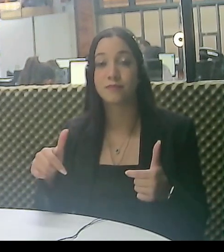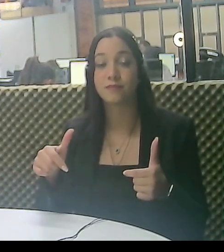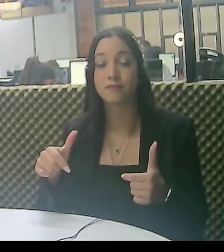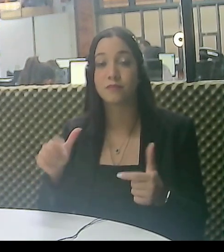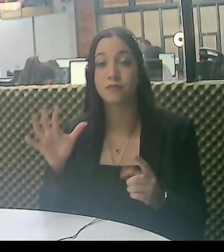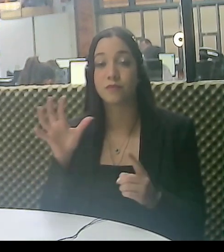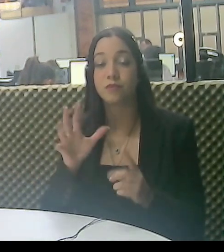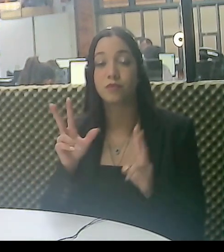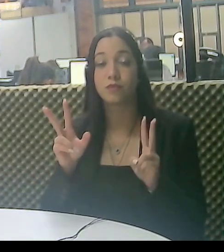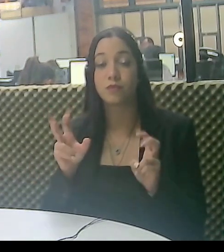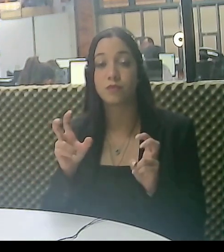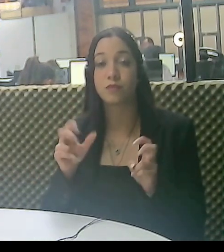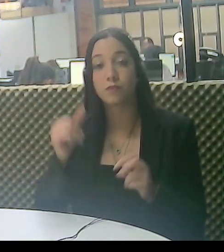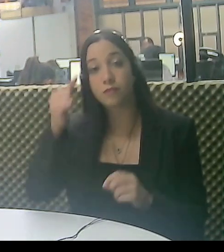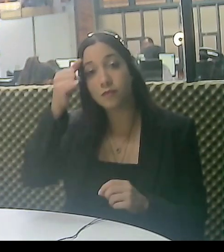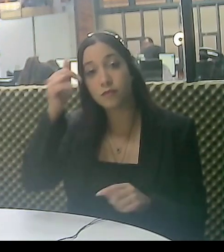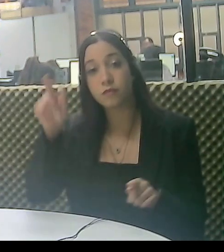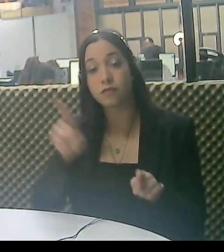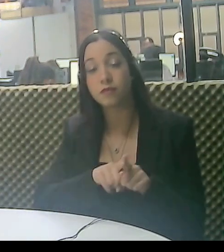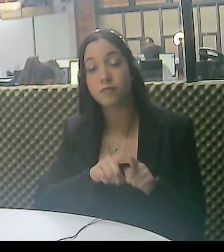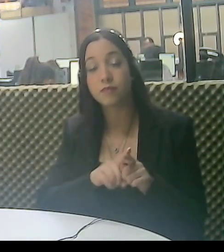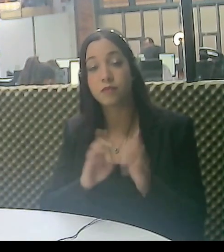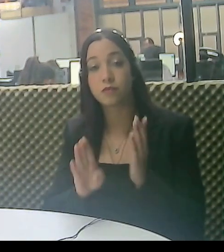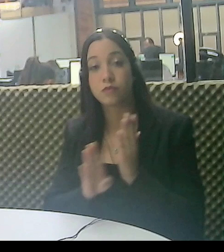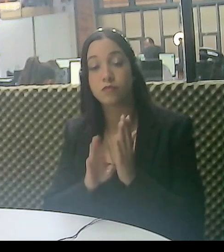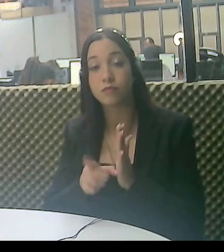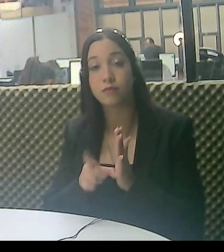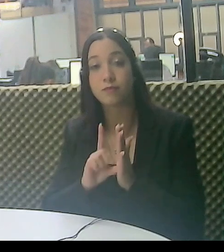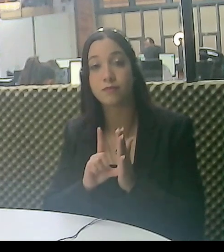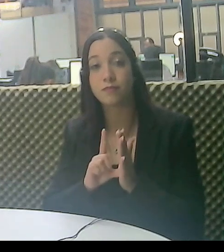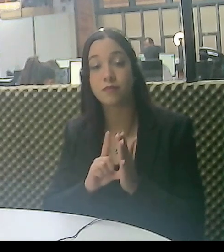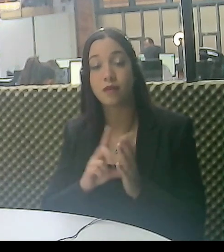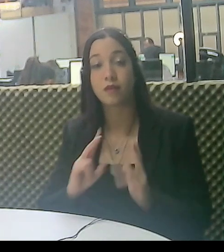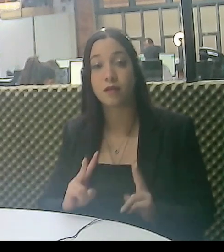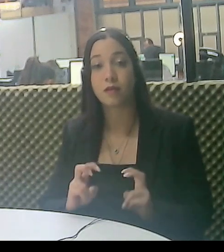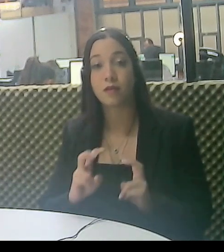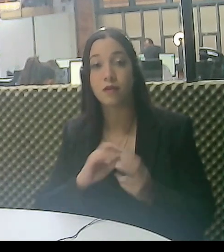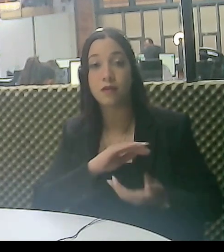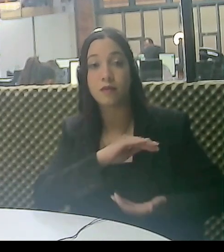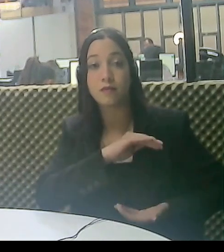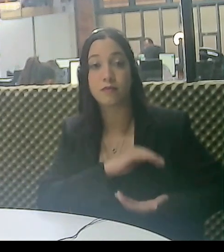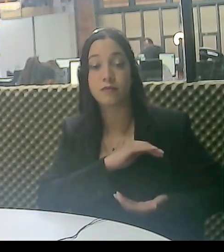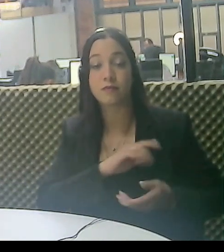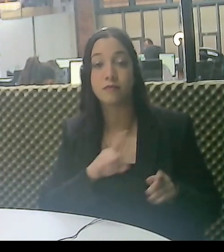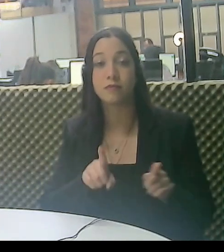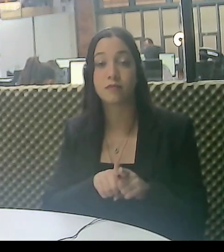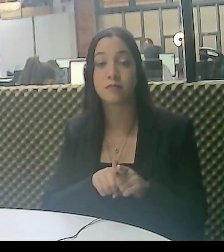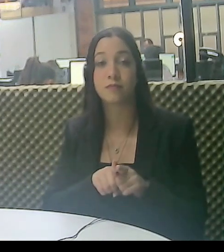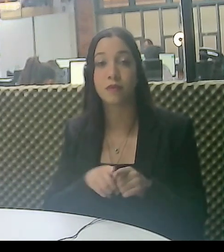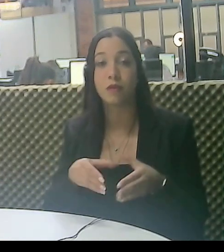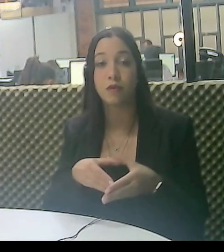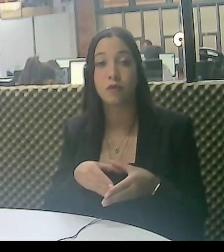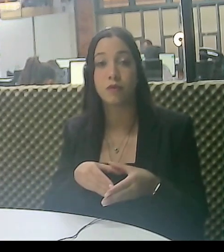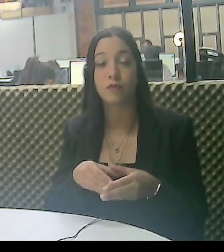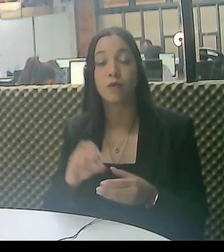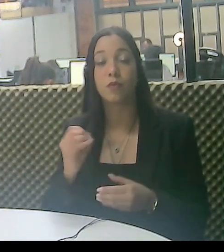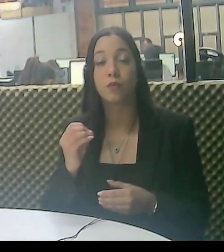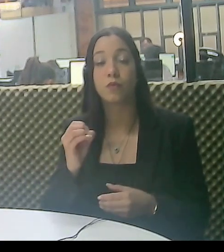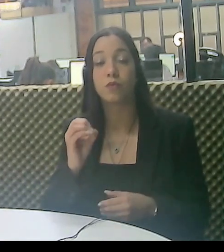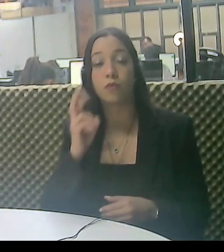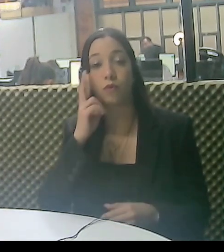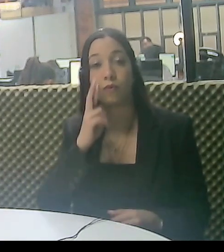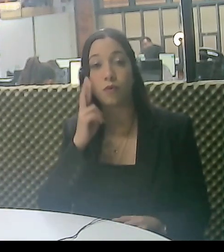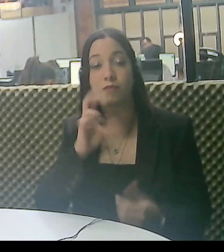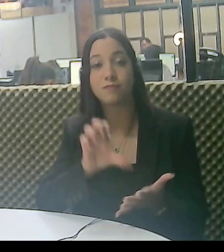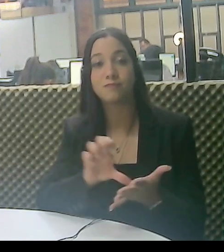alusivas à prevenção e ao diagnóstico precoce dos cânceres de mama e do colo do útero. As atividades do Outubro Rosa acontecem